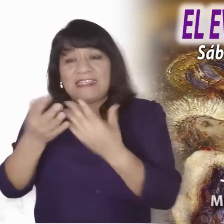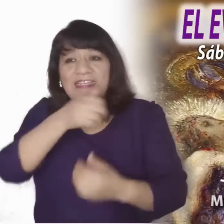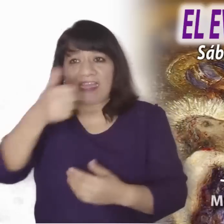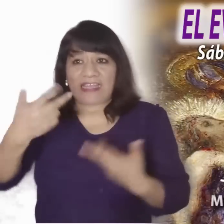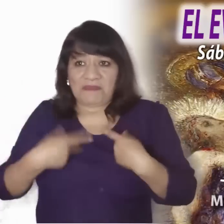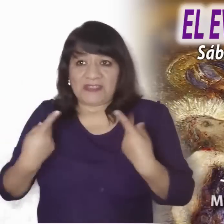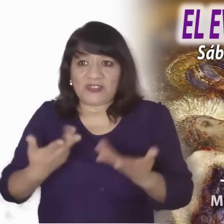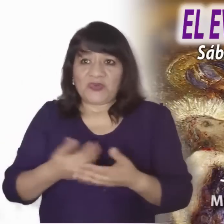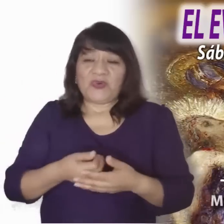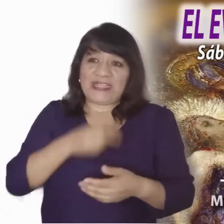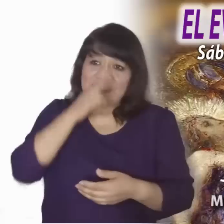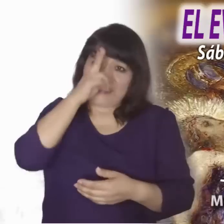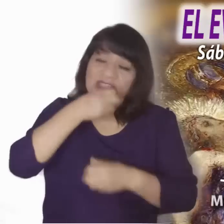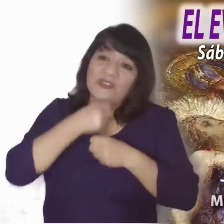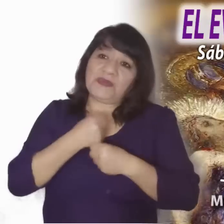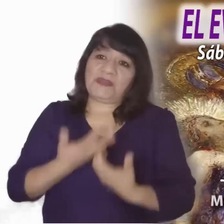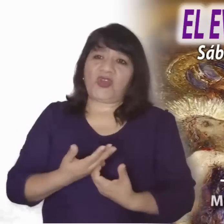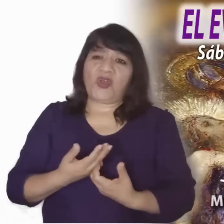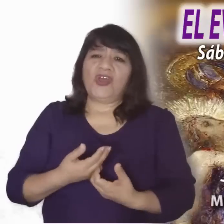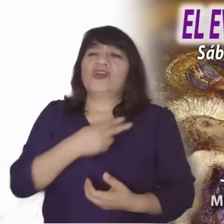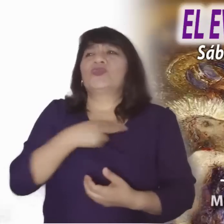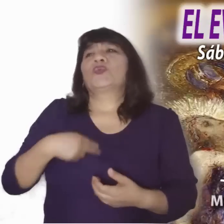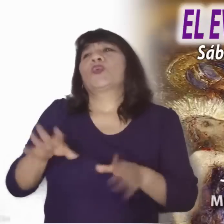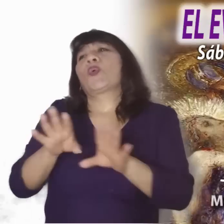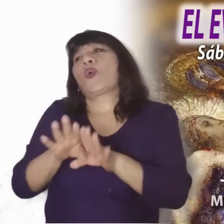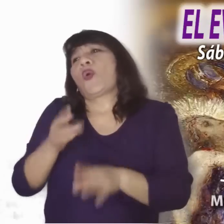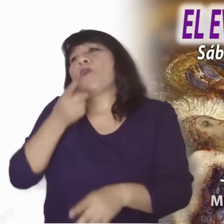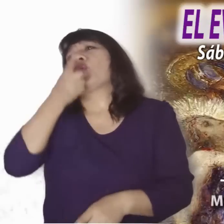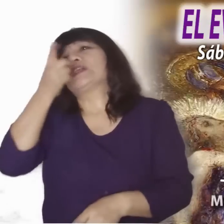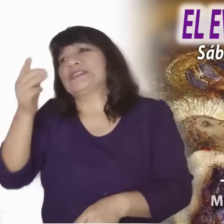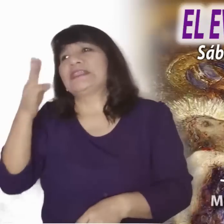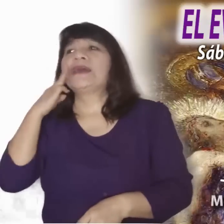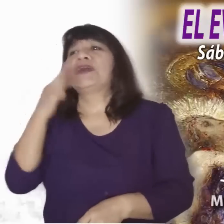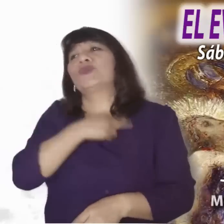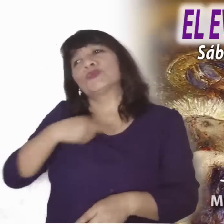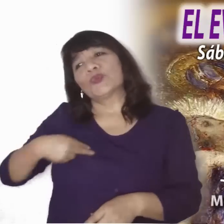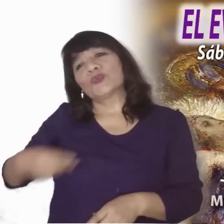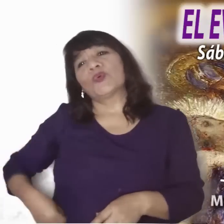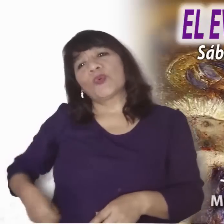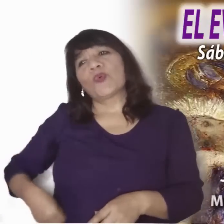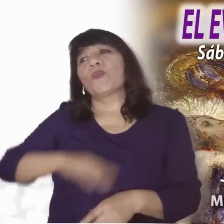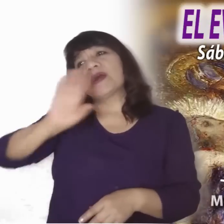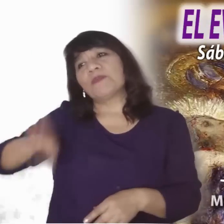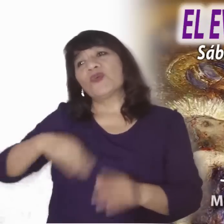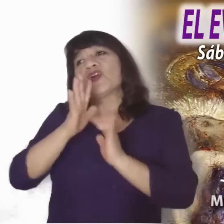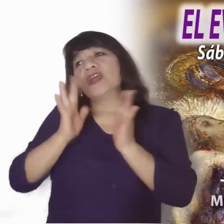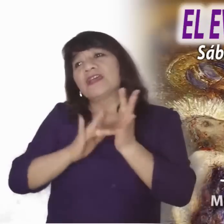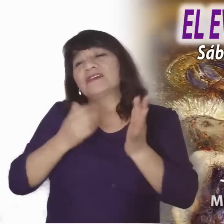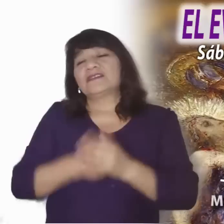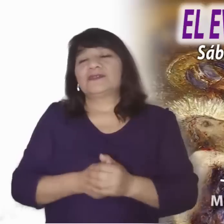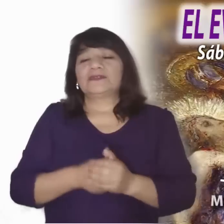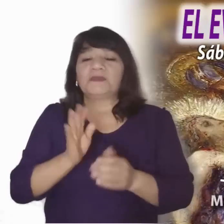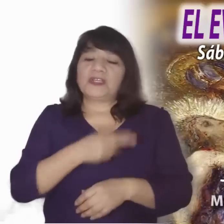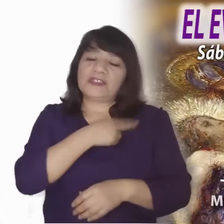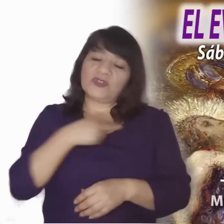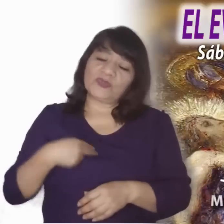interior. ¿Cómo hablarle a María? ¿Cómo decir con palabras que hemos matado la palabra? Acerquémonos con